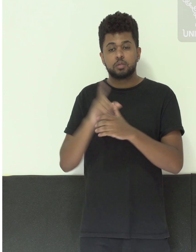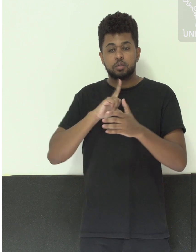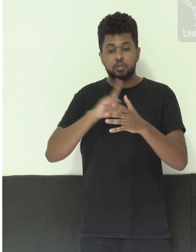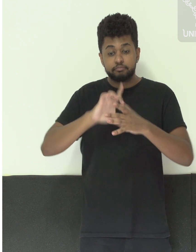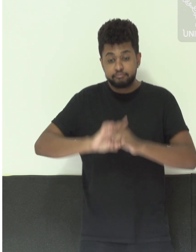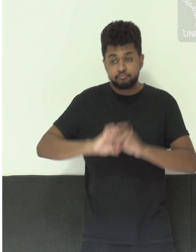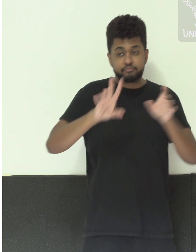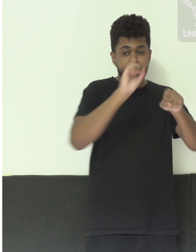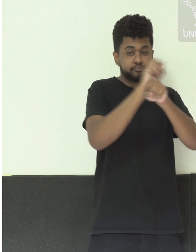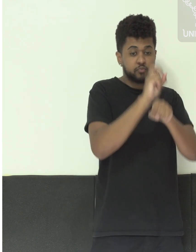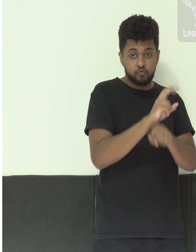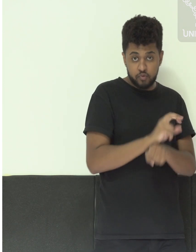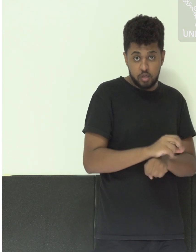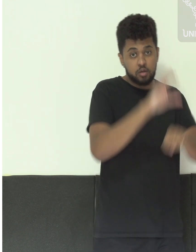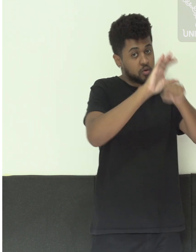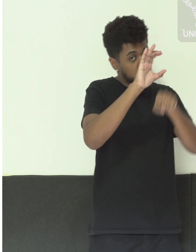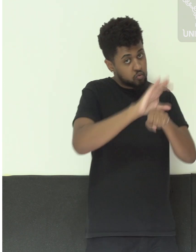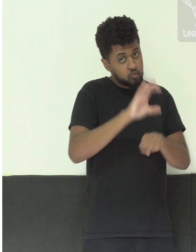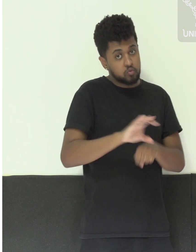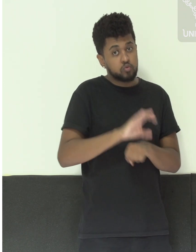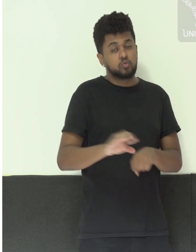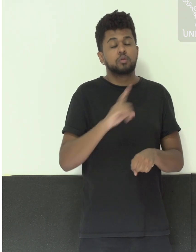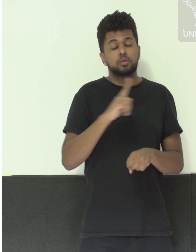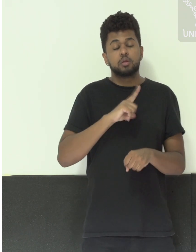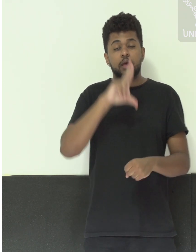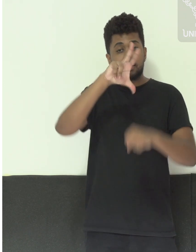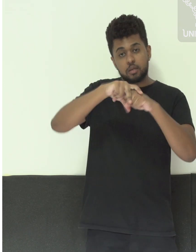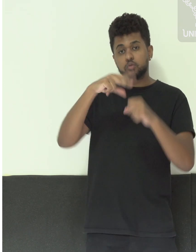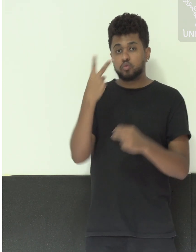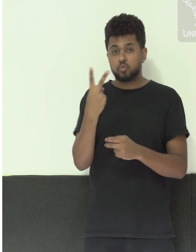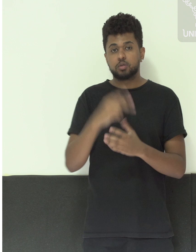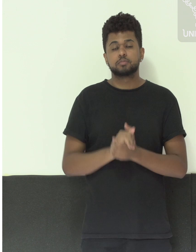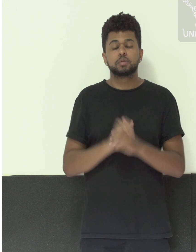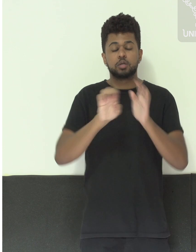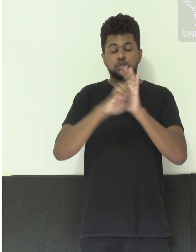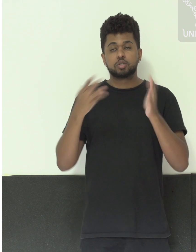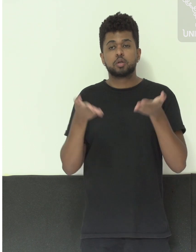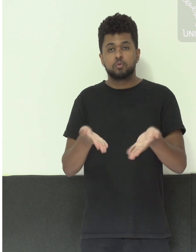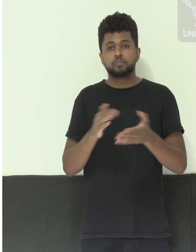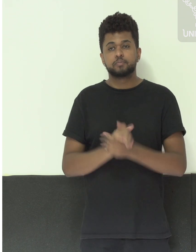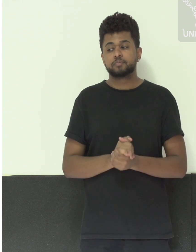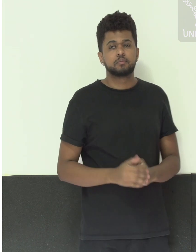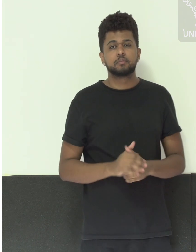de vagas por curso estabelecida no anexo 2 do presente edital.